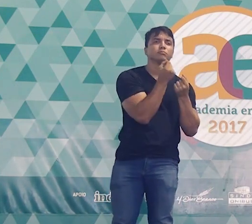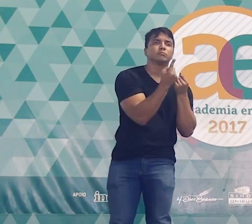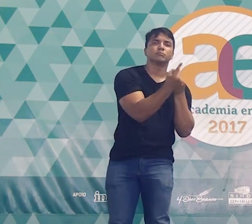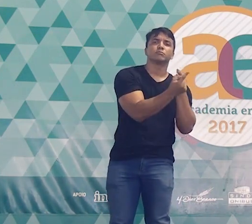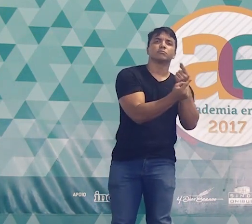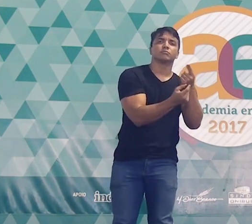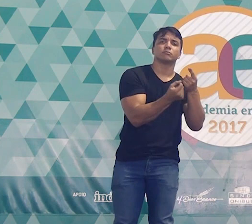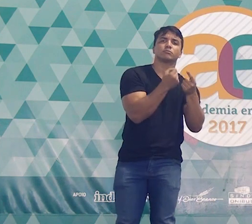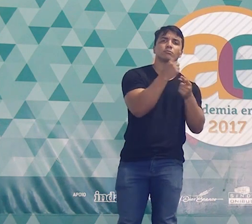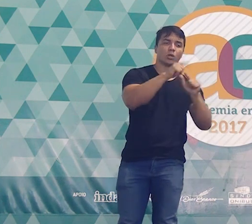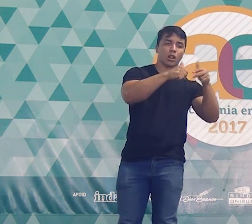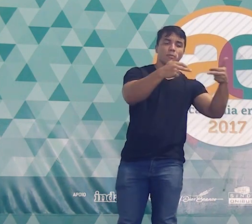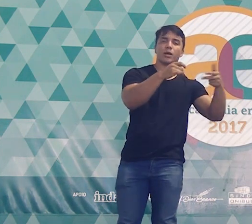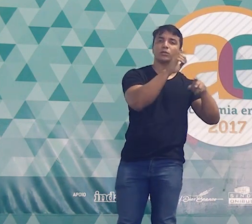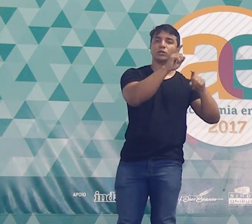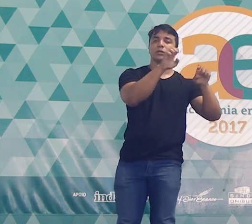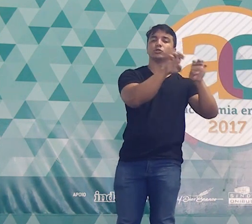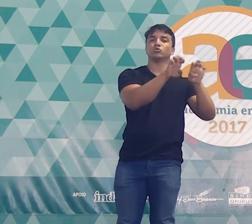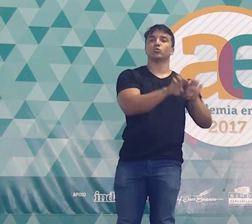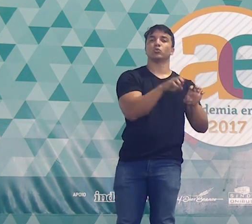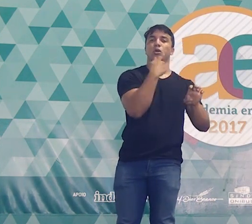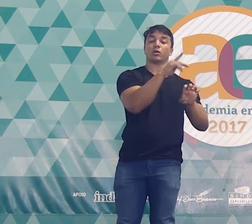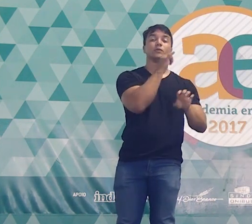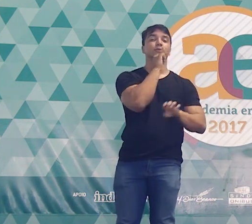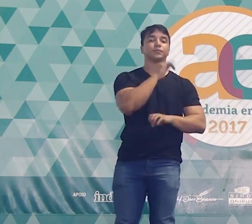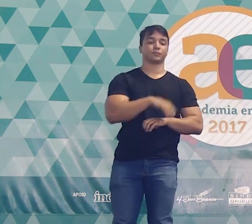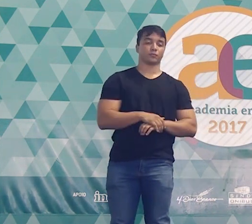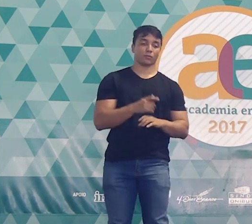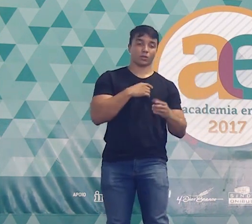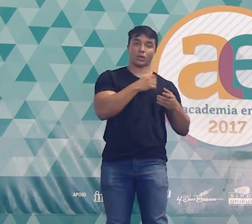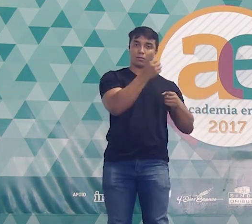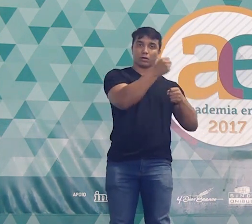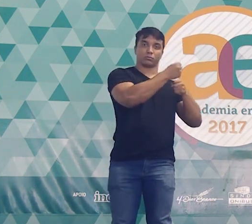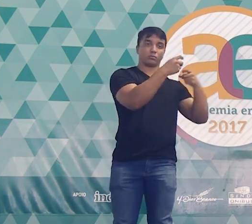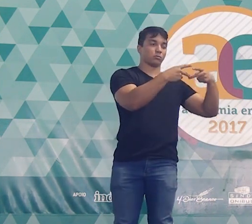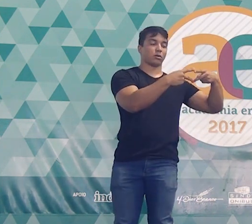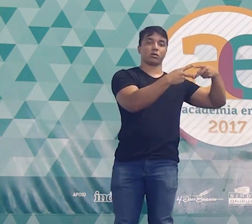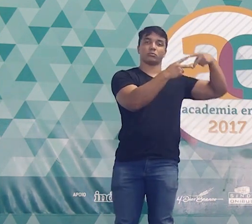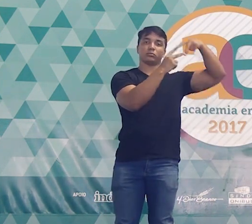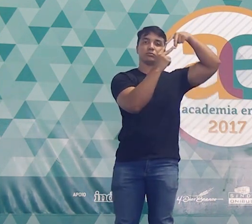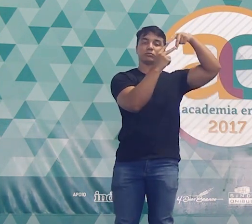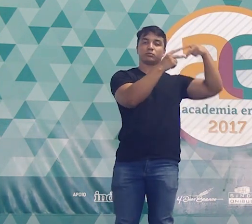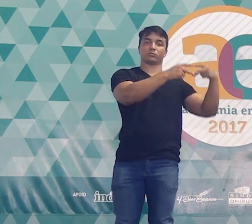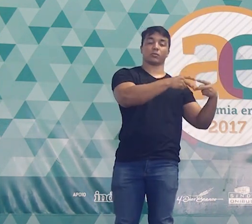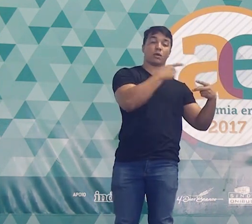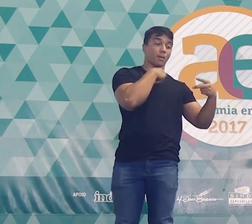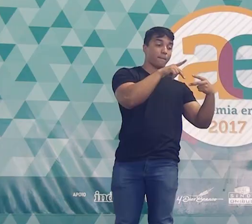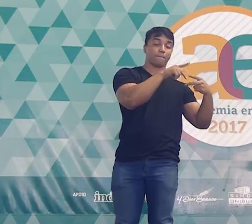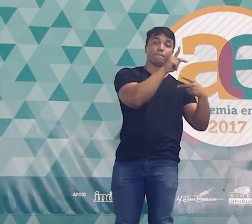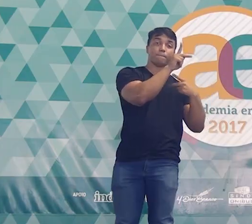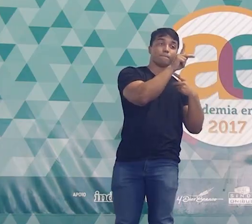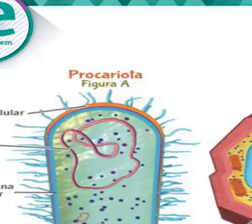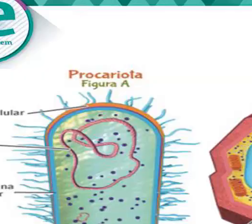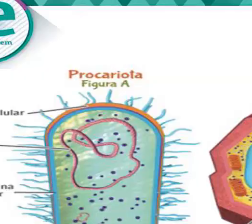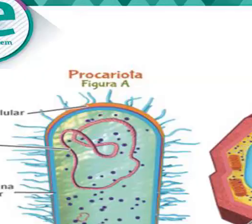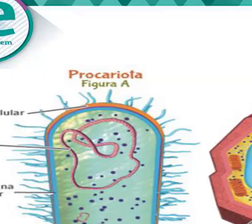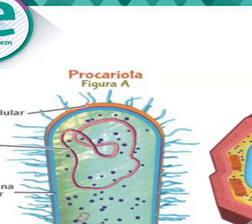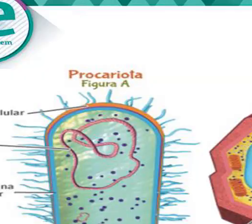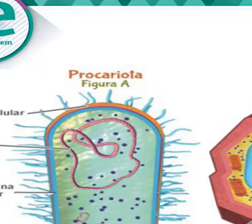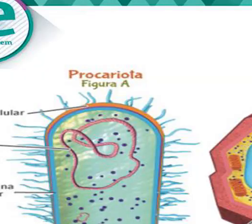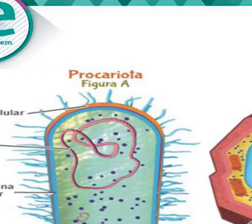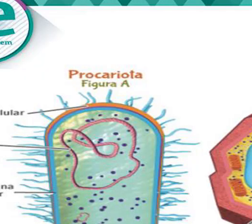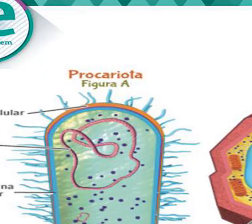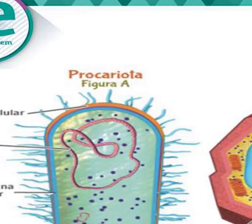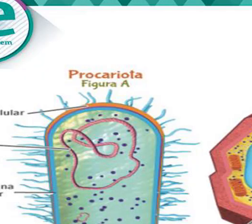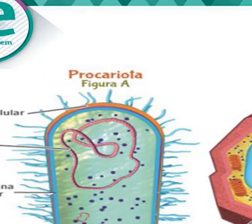elementos estruturais. Por exemplo, você vai ver aqui a parede celular, Você vai ver que a parede celular por fora